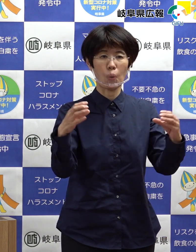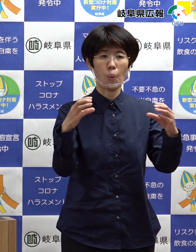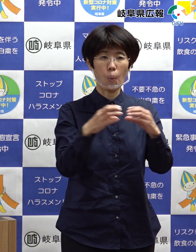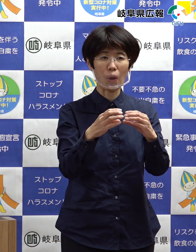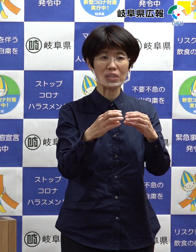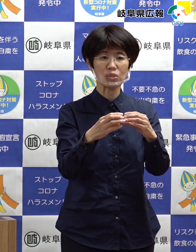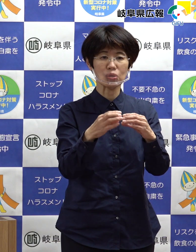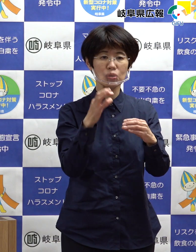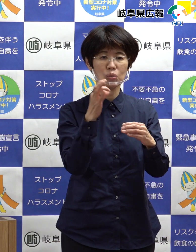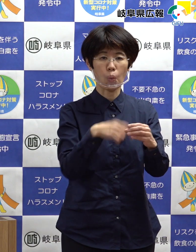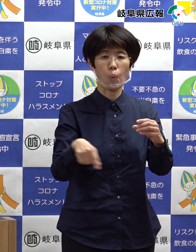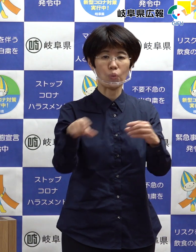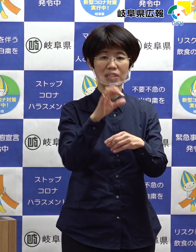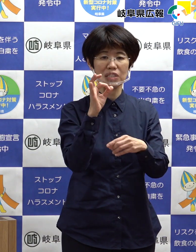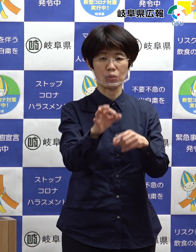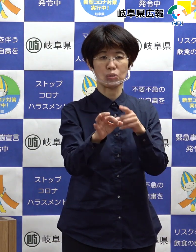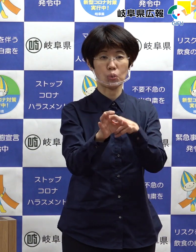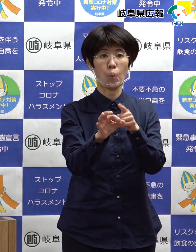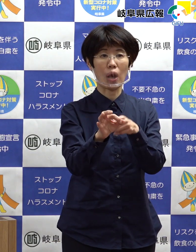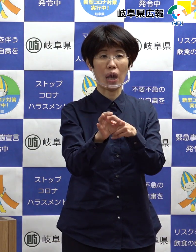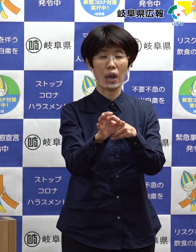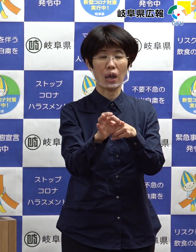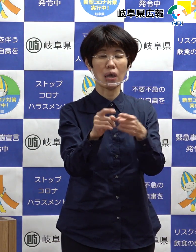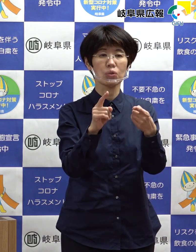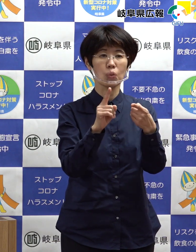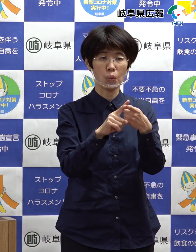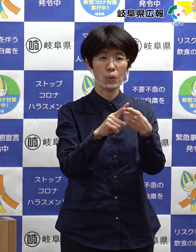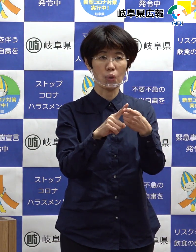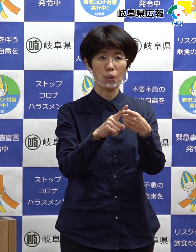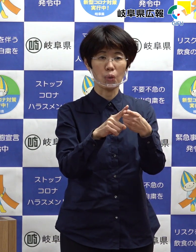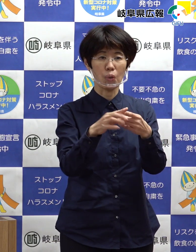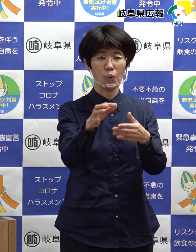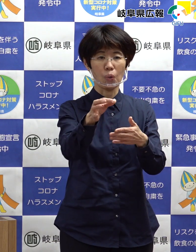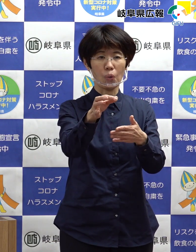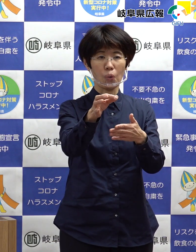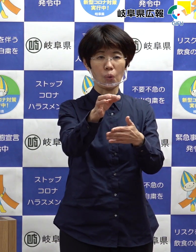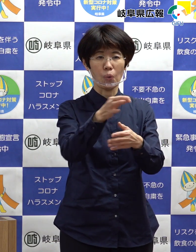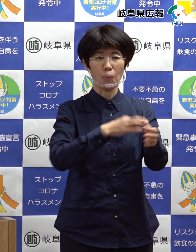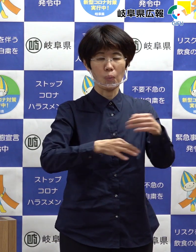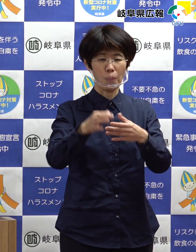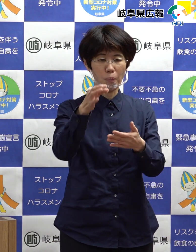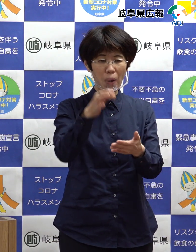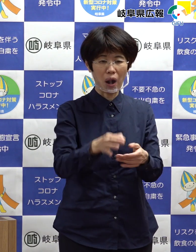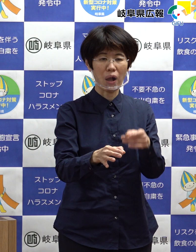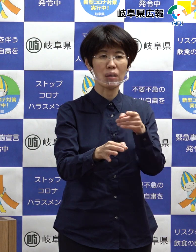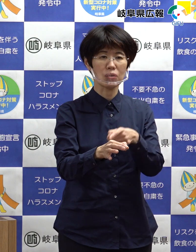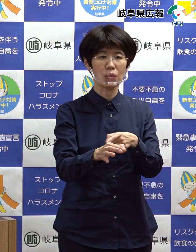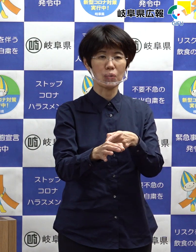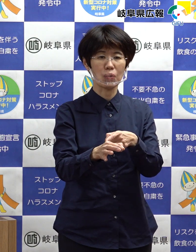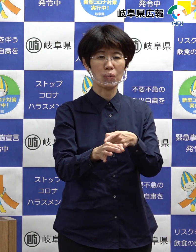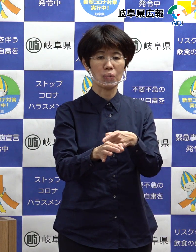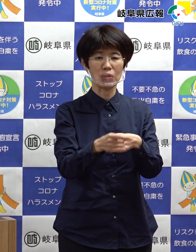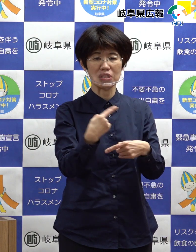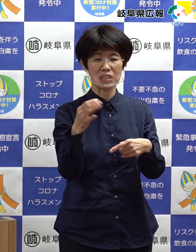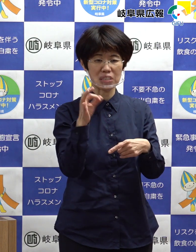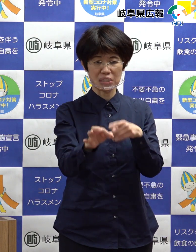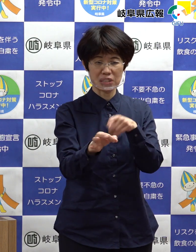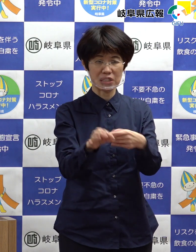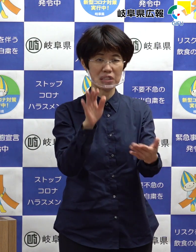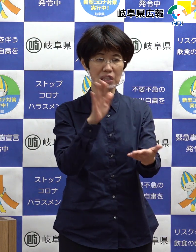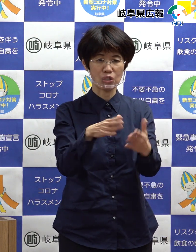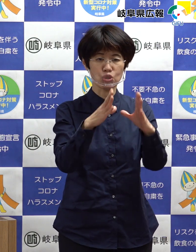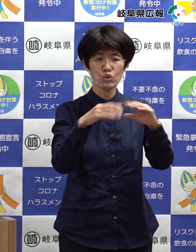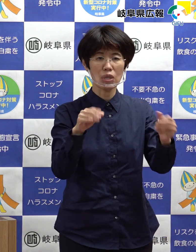交付金の増額とかですね、それから売上の減少した中小企業者に対する一時金の柔軟な対応と